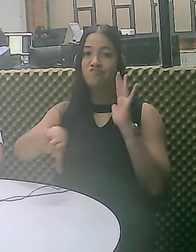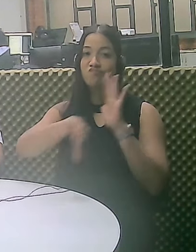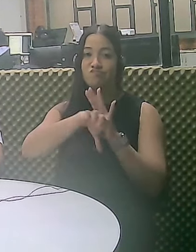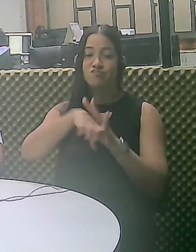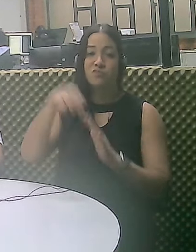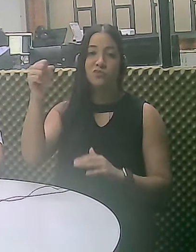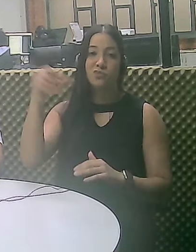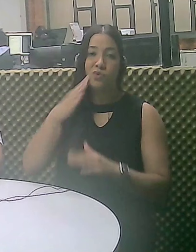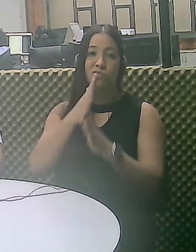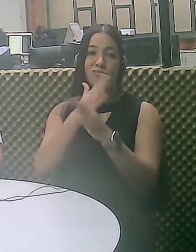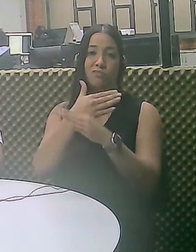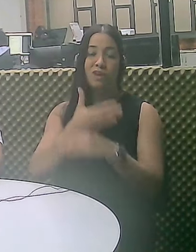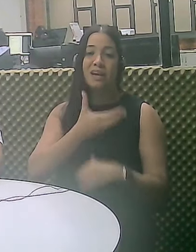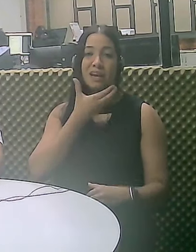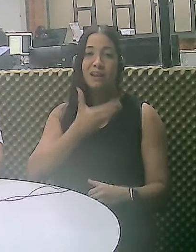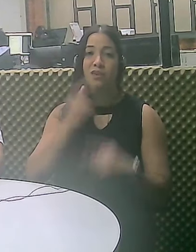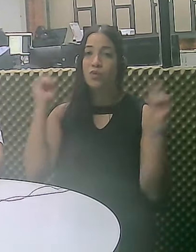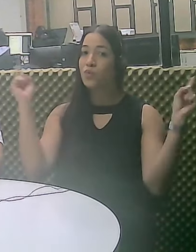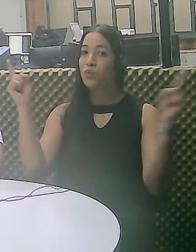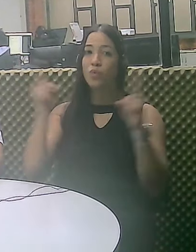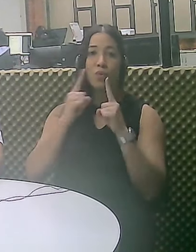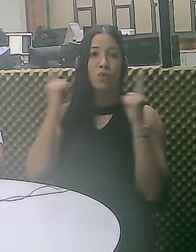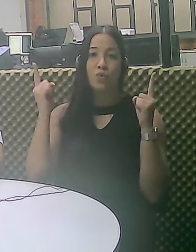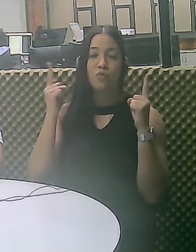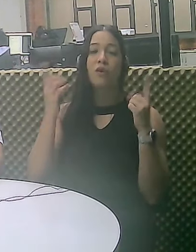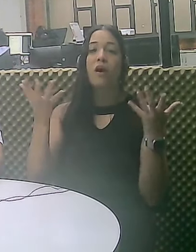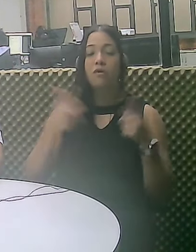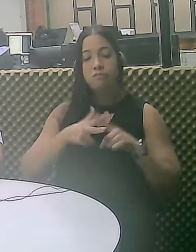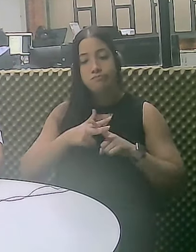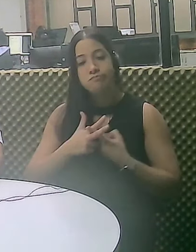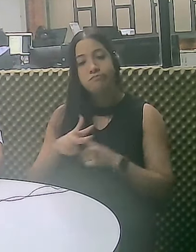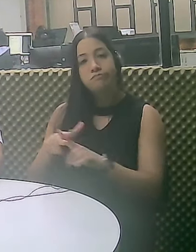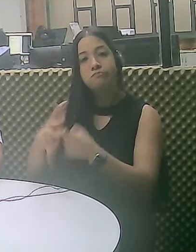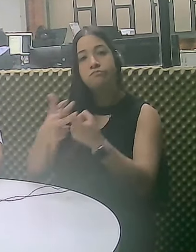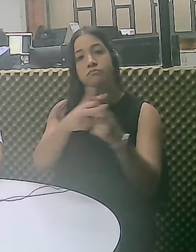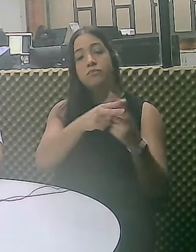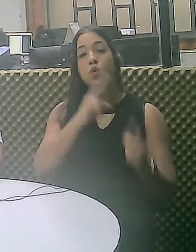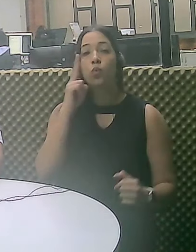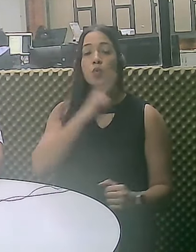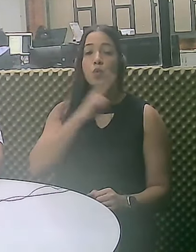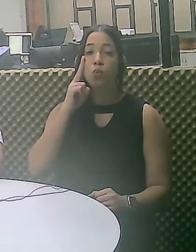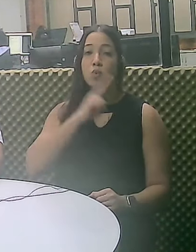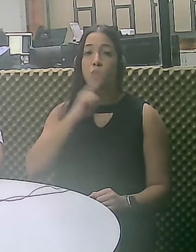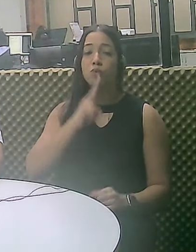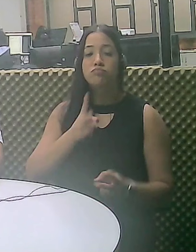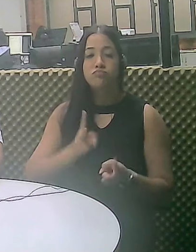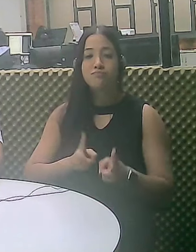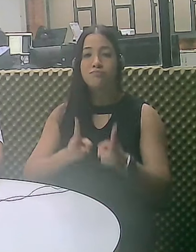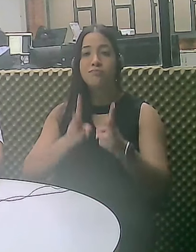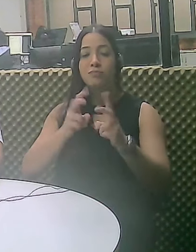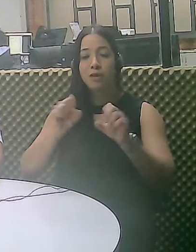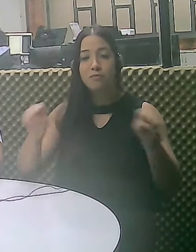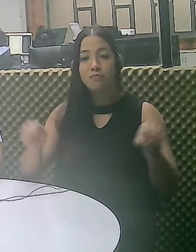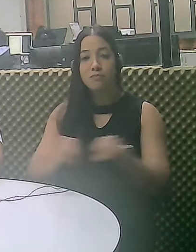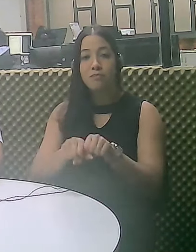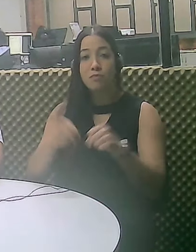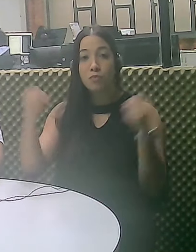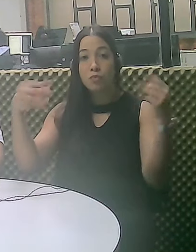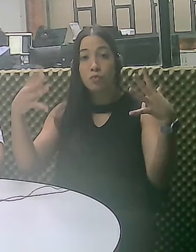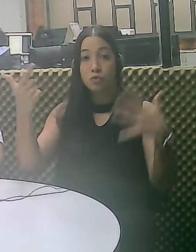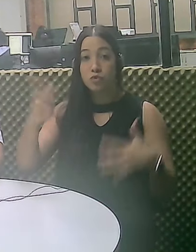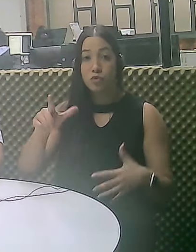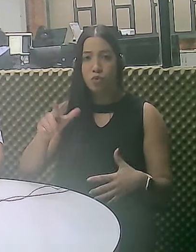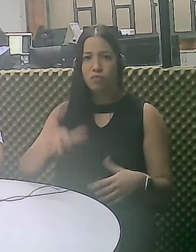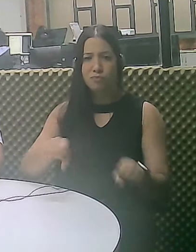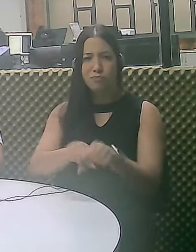a iluminação especial de todo o espaço está passando por manutenção emergencial para poder ser religada. O